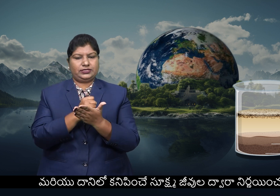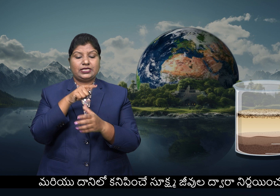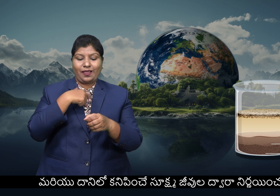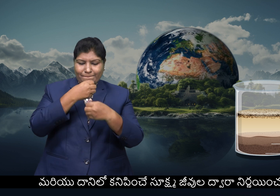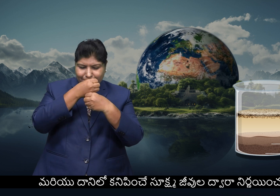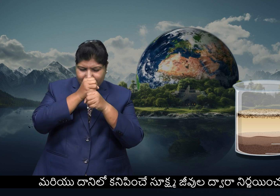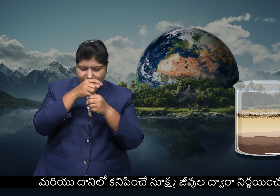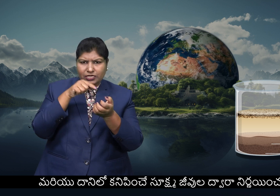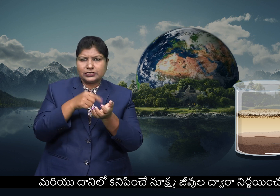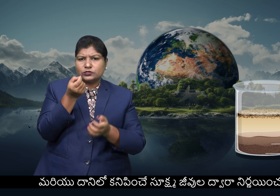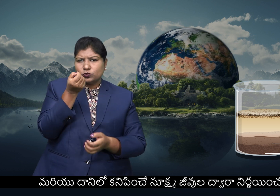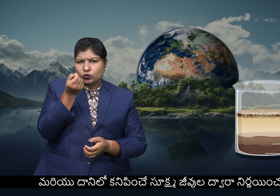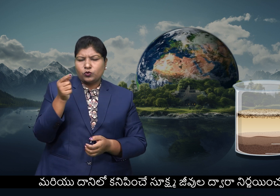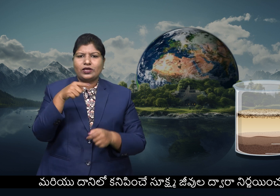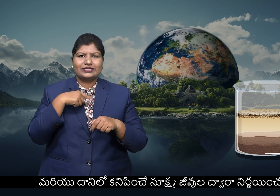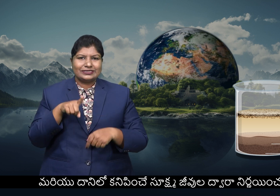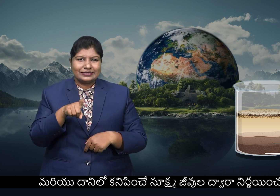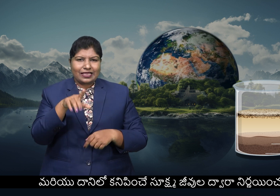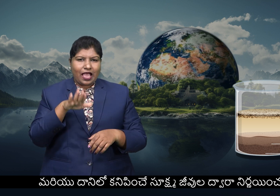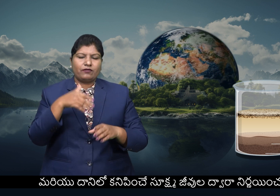కనిపించే సూక్ష్మజీవుల ద్వారా నిర్ణయించబడుతుంది.